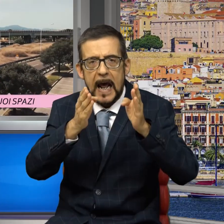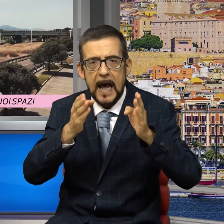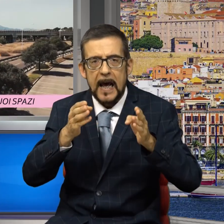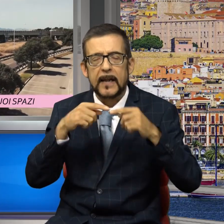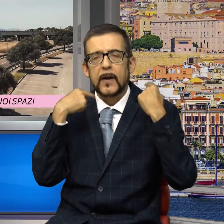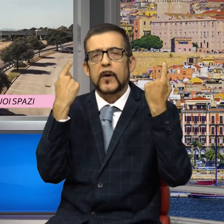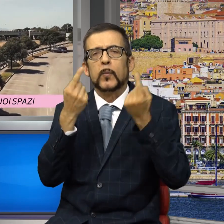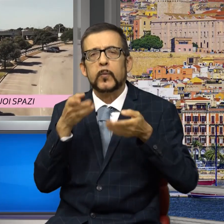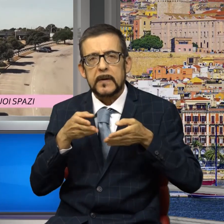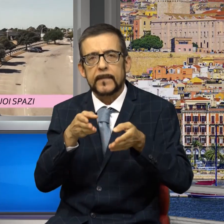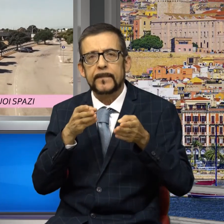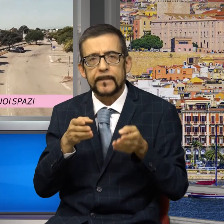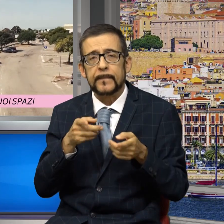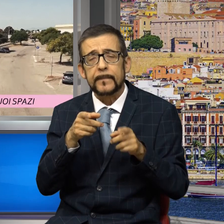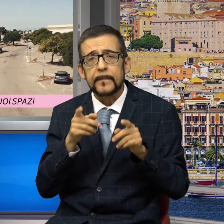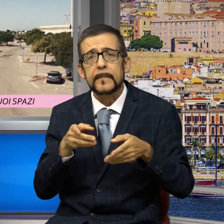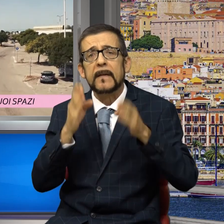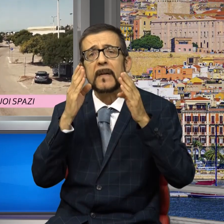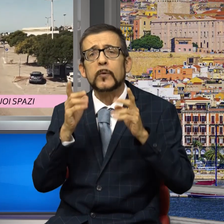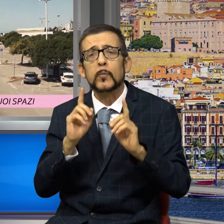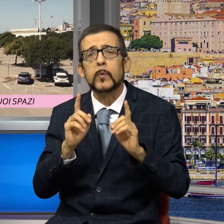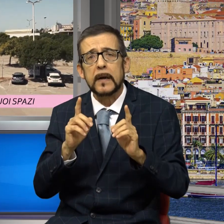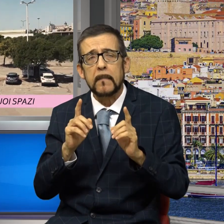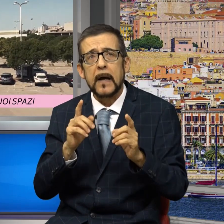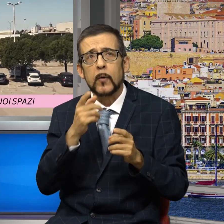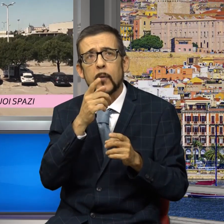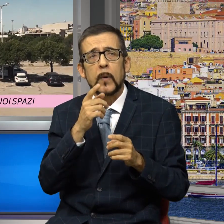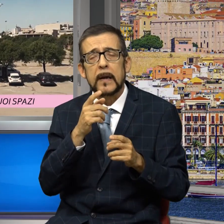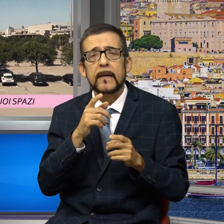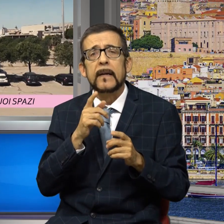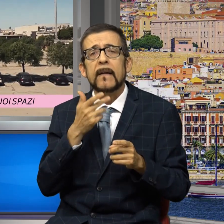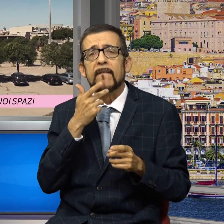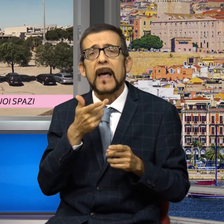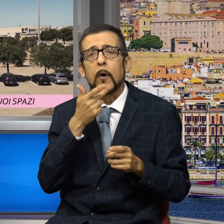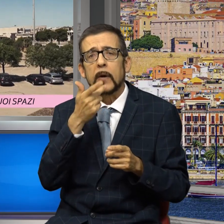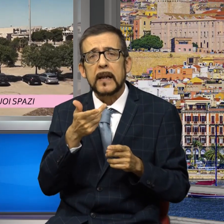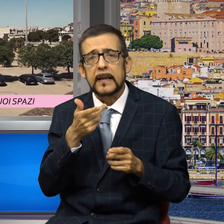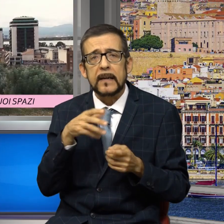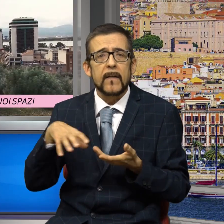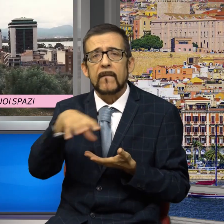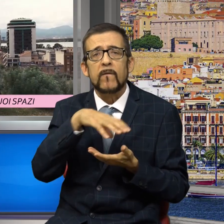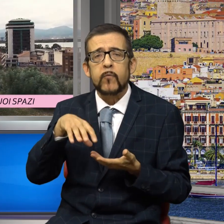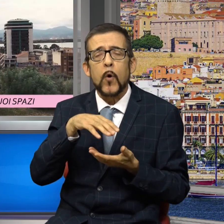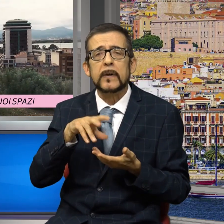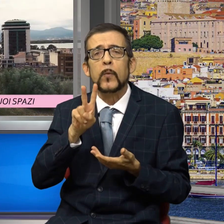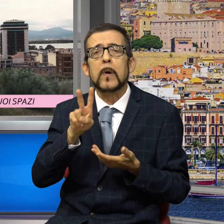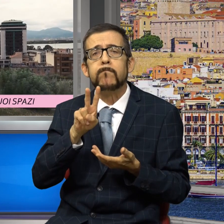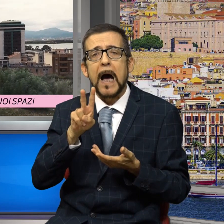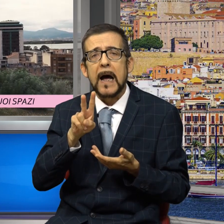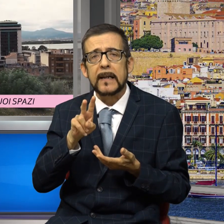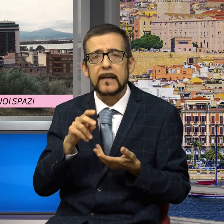città. Fra le infrastrutture rimangono comunque quelli che vengono detti vuoti urbani, ma vengono anche